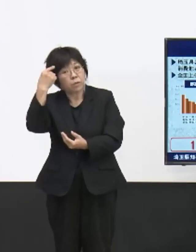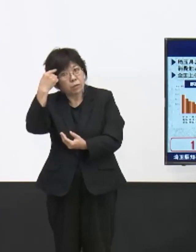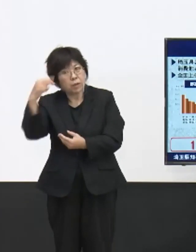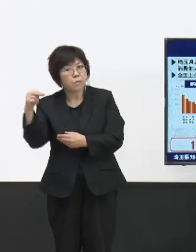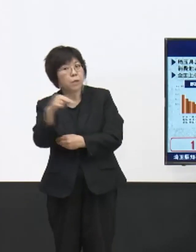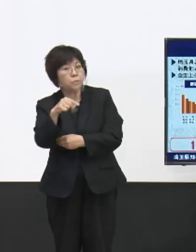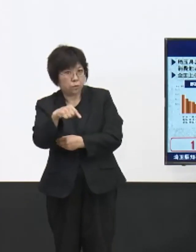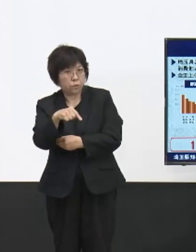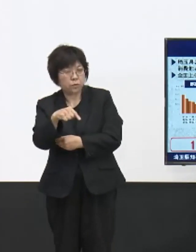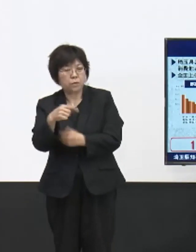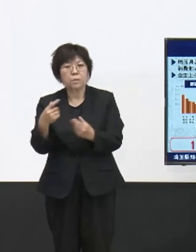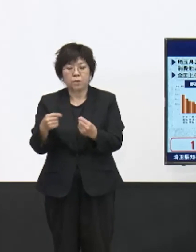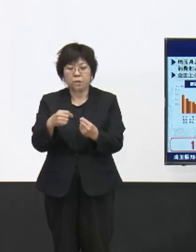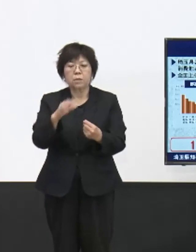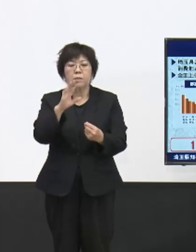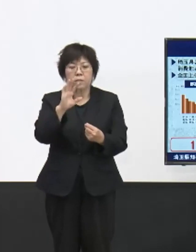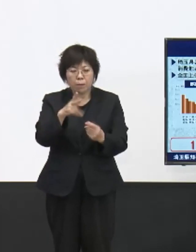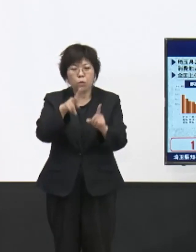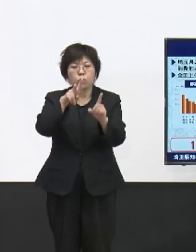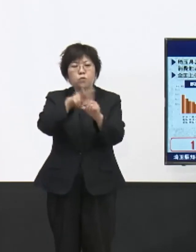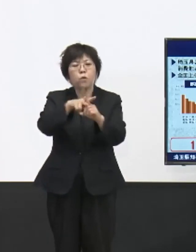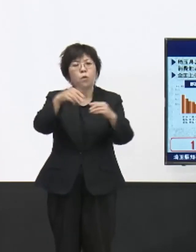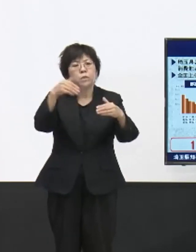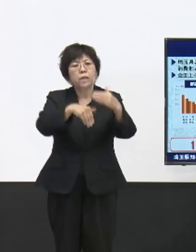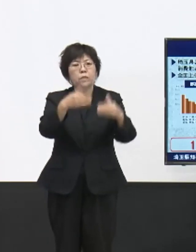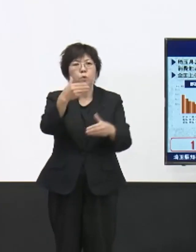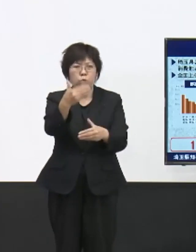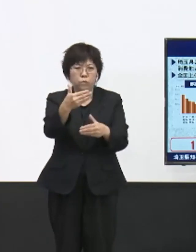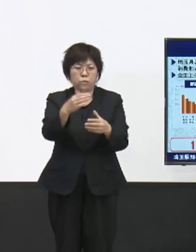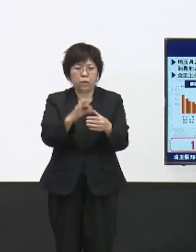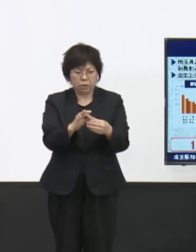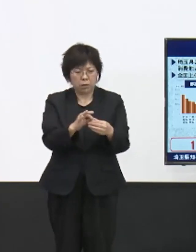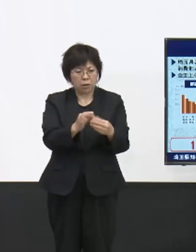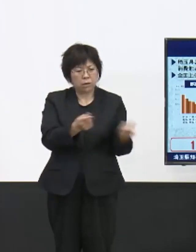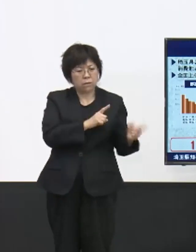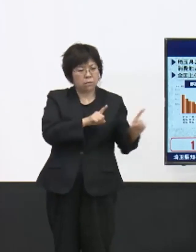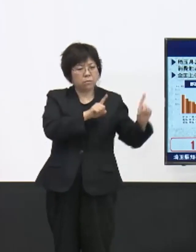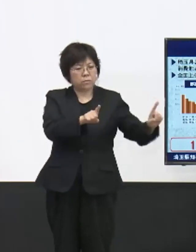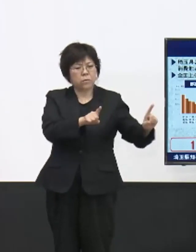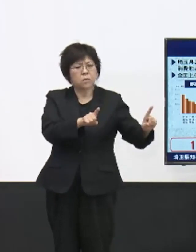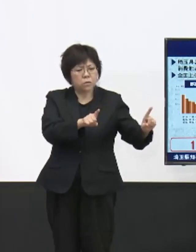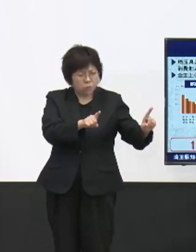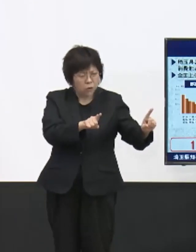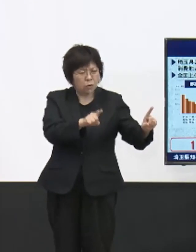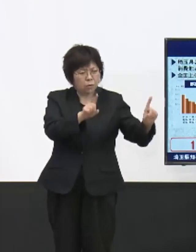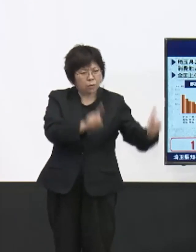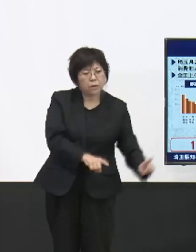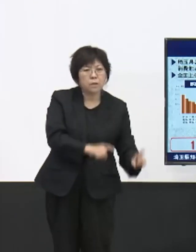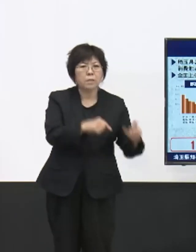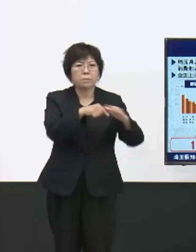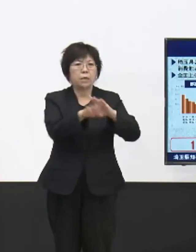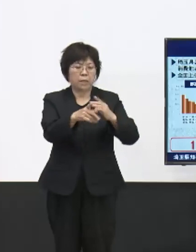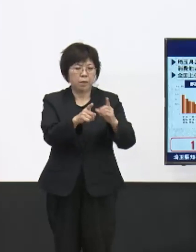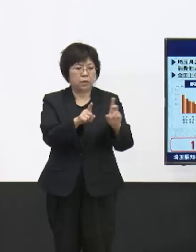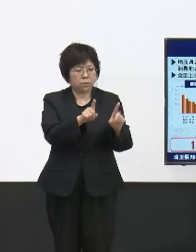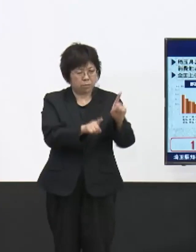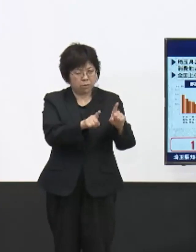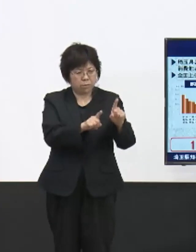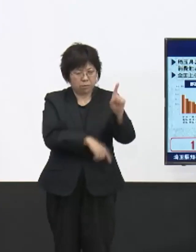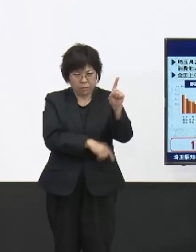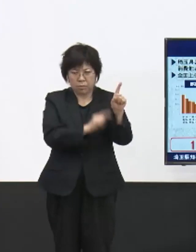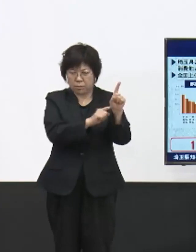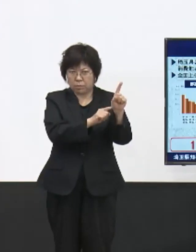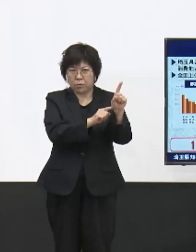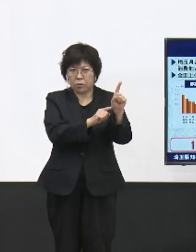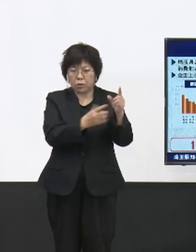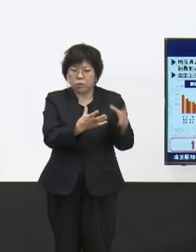小選挙区なので、そうは言っても一緒にやらないと勝てないじゃないかと、まあ選挙戦術の面からしょうがないという声、まあ、昔から